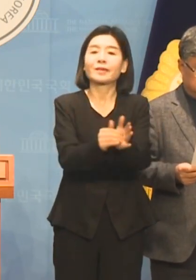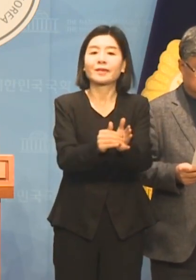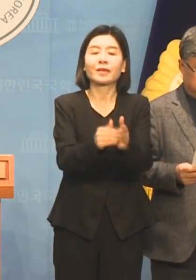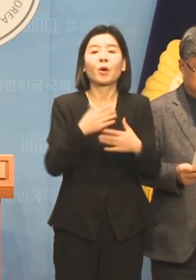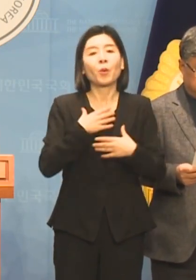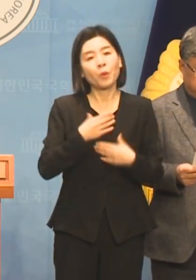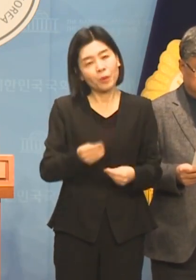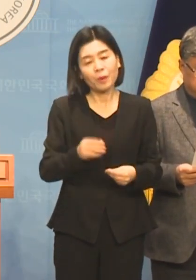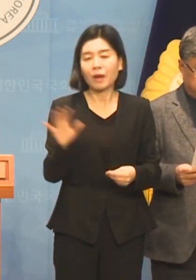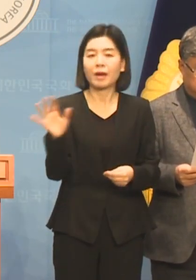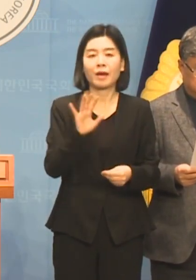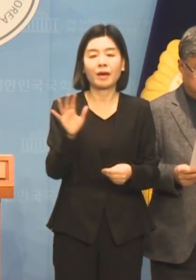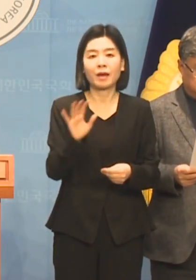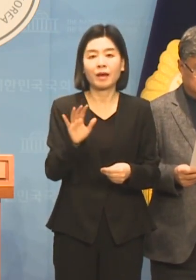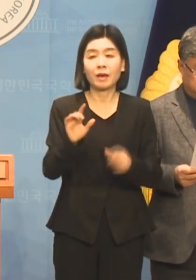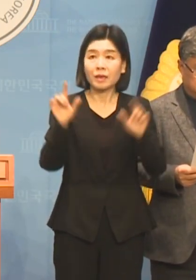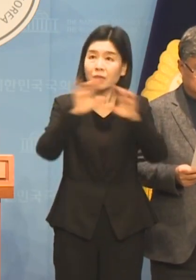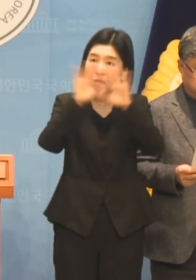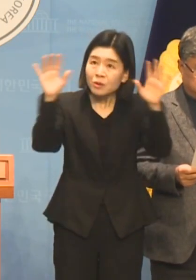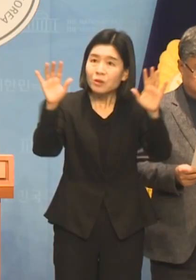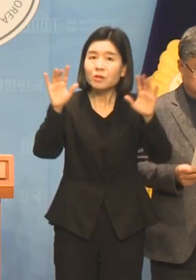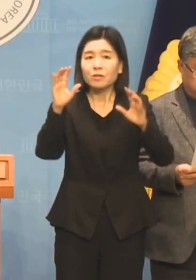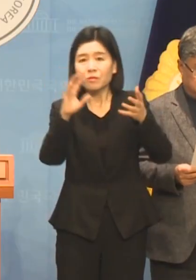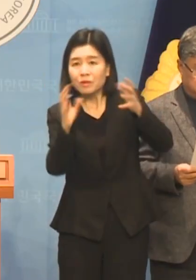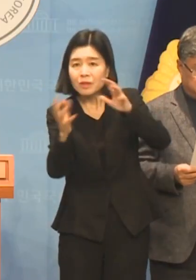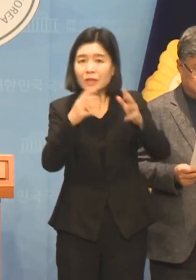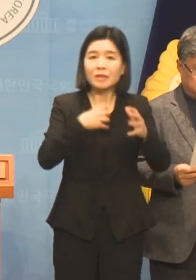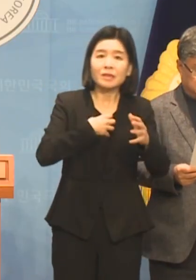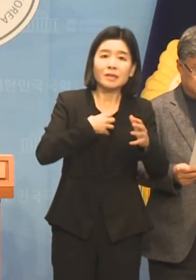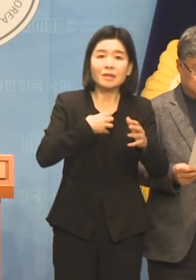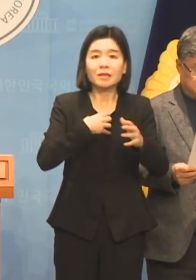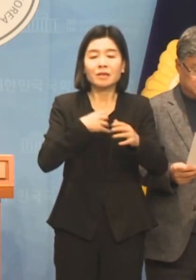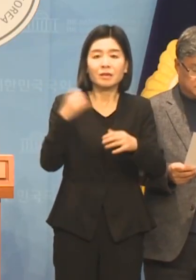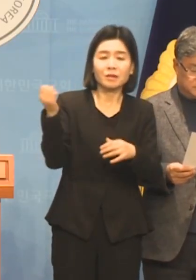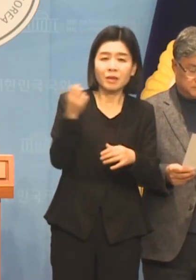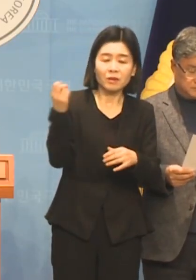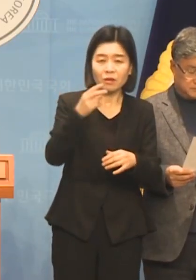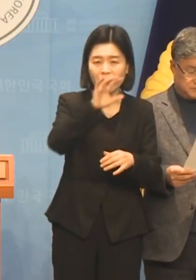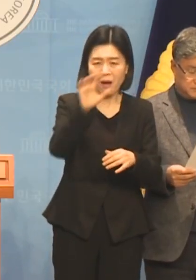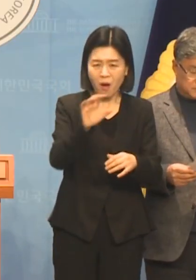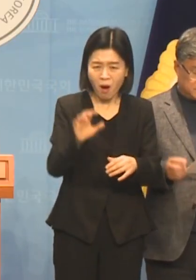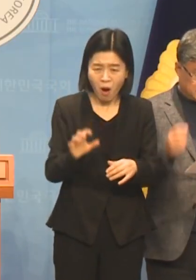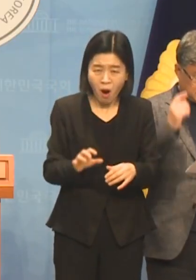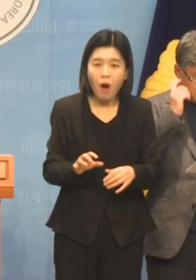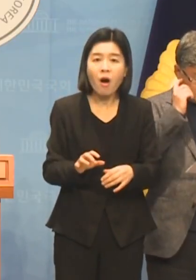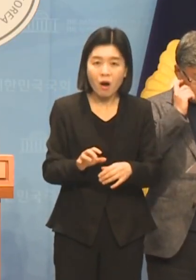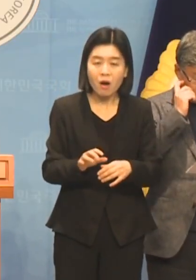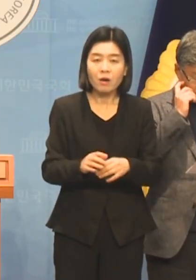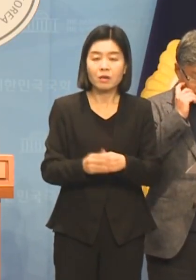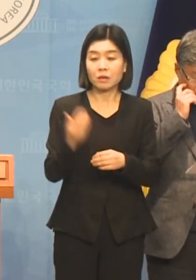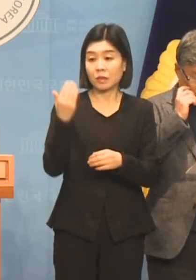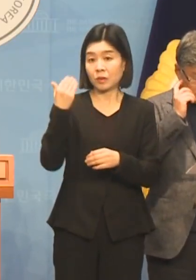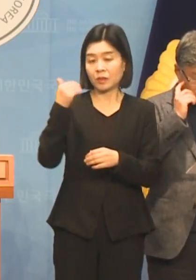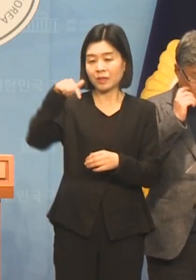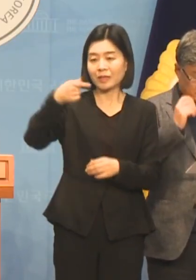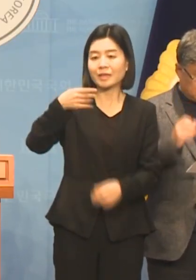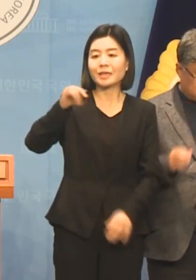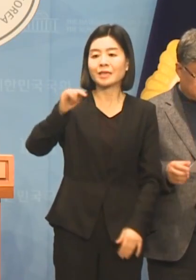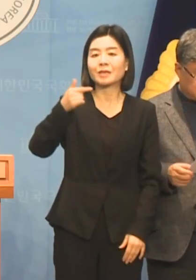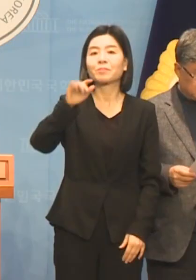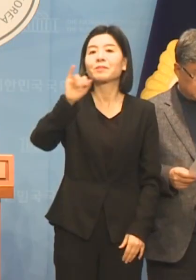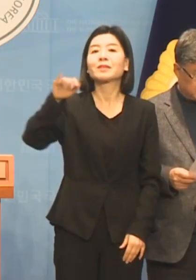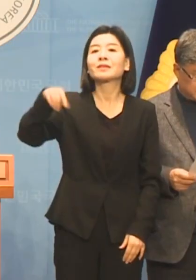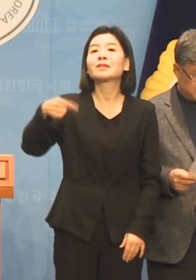없습니다. 기후재난은 더 자주, 더 강하게 반복되고 있습니다. 최근 그린피스가